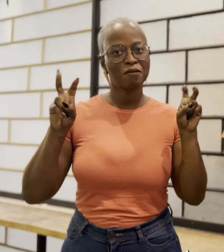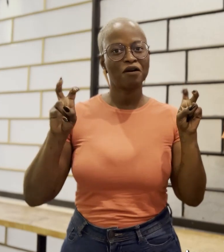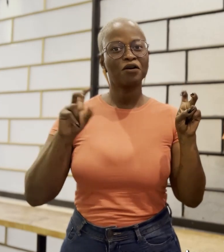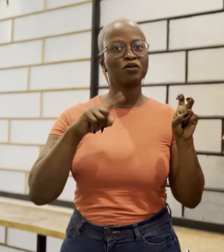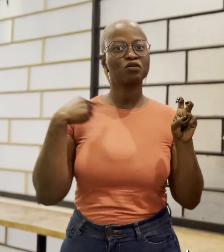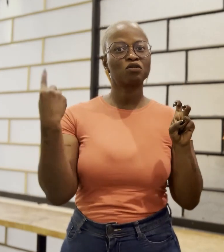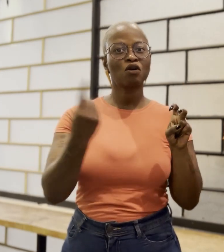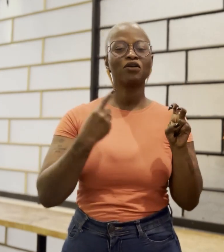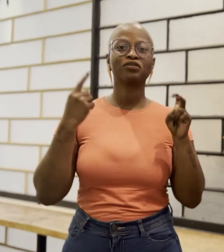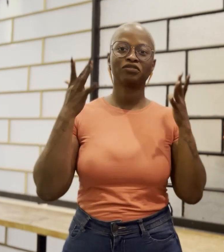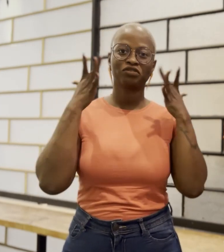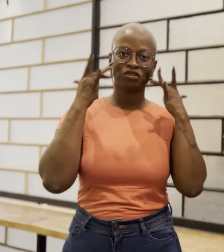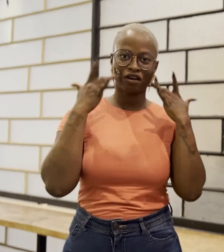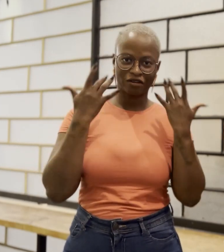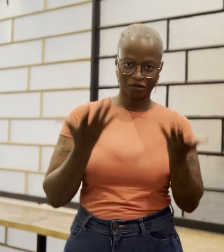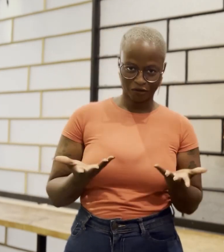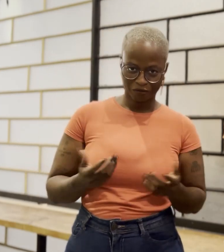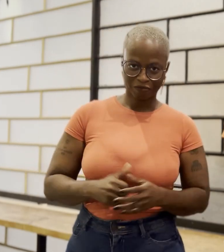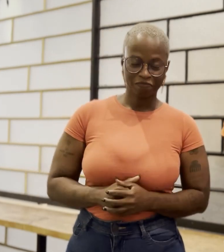nosso espetáculo.